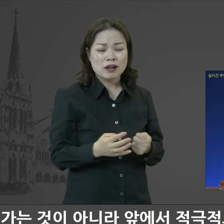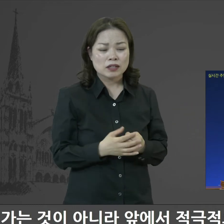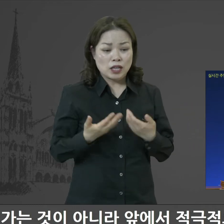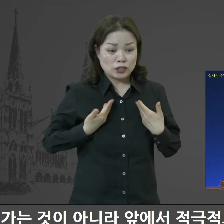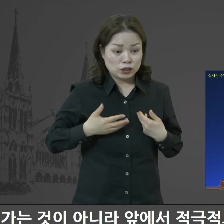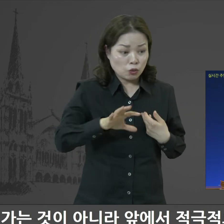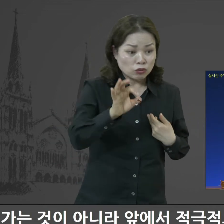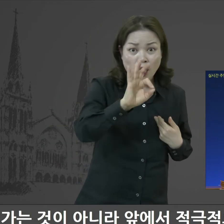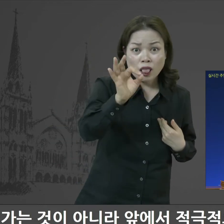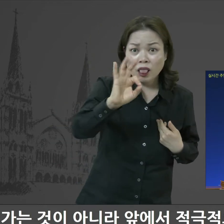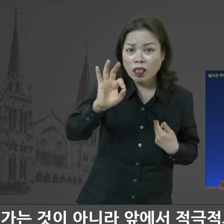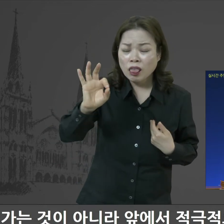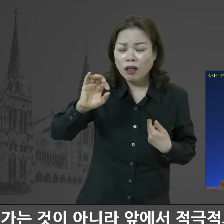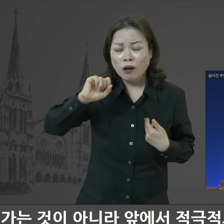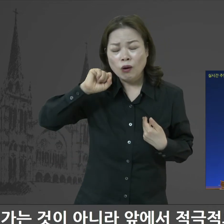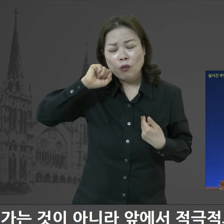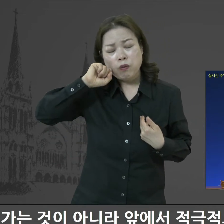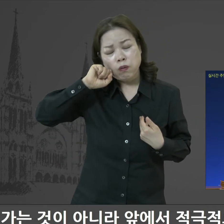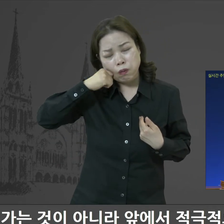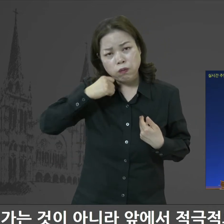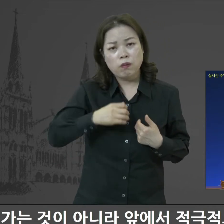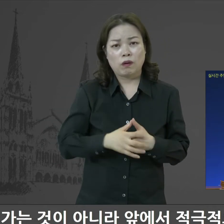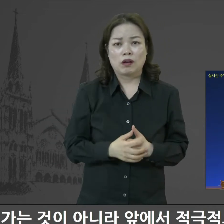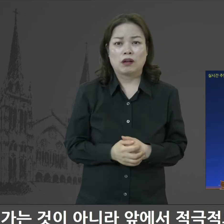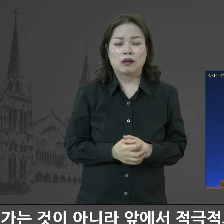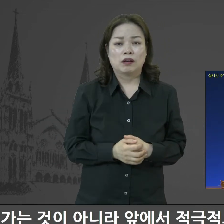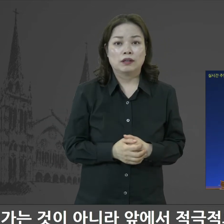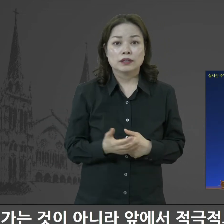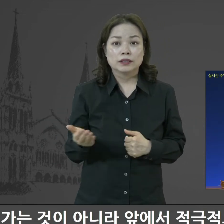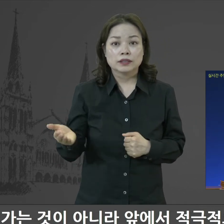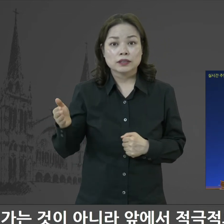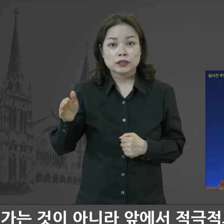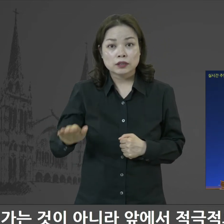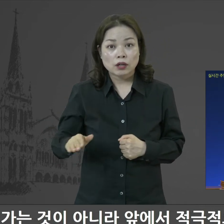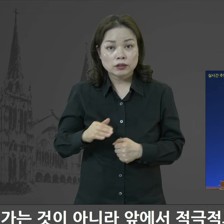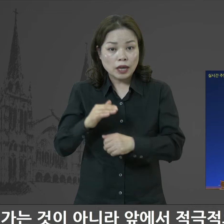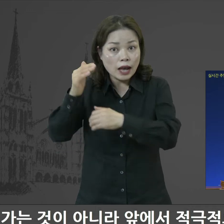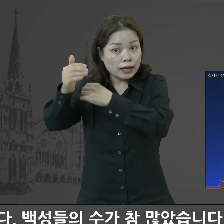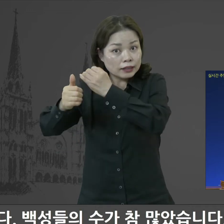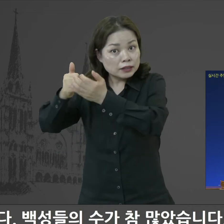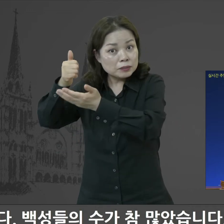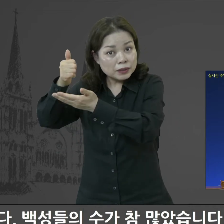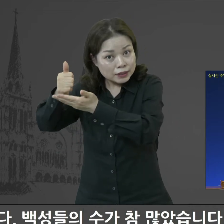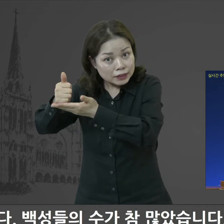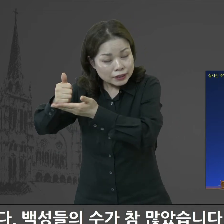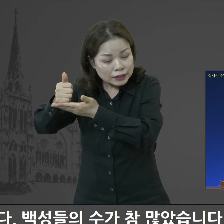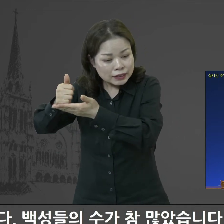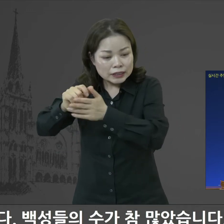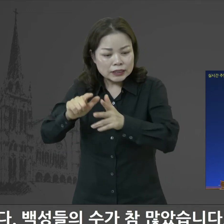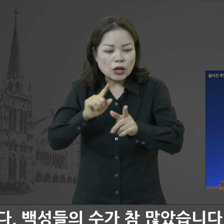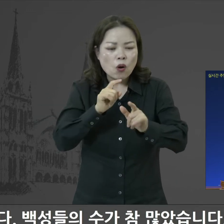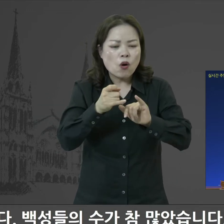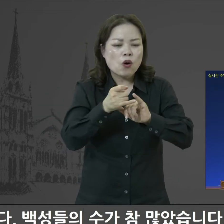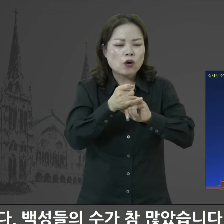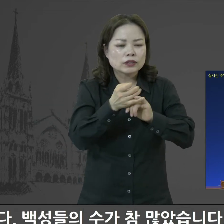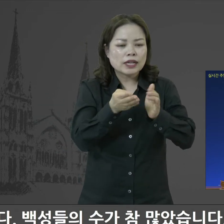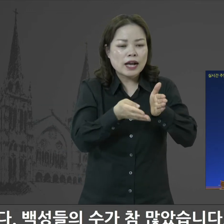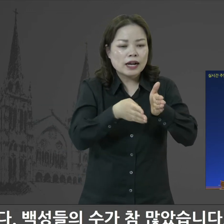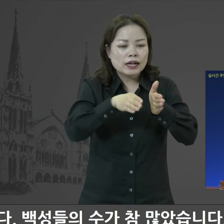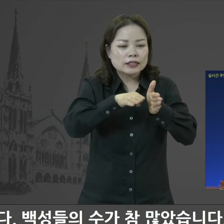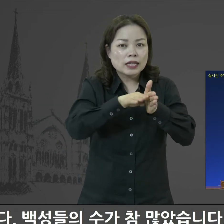찾는 것조차도 쉽지가 않았다는 것이죠. 그러나 여러분, 하나님은 지금 이 언약궤를